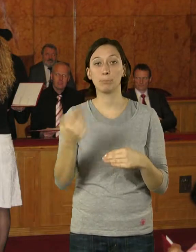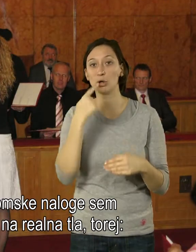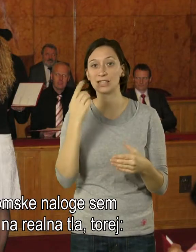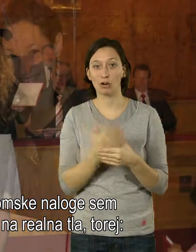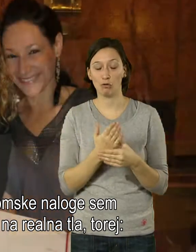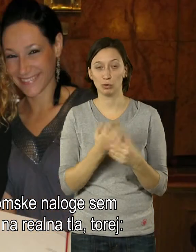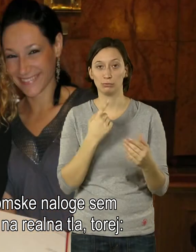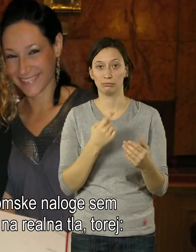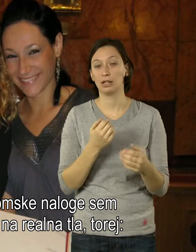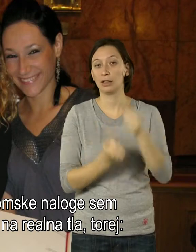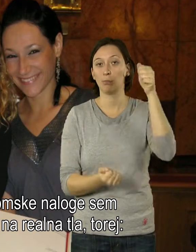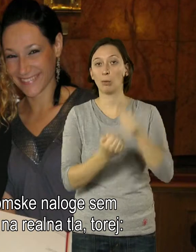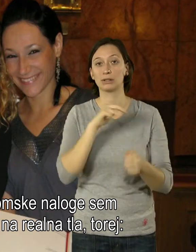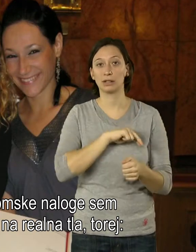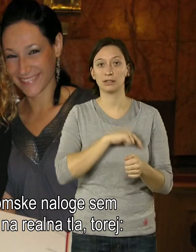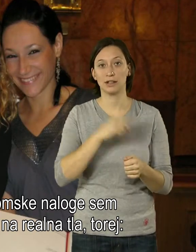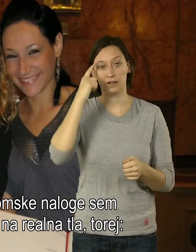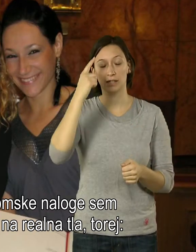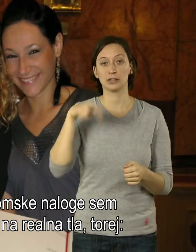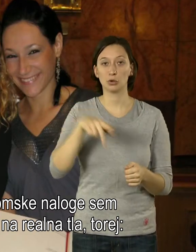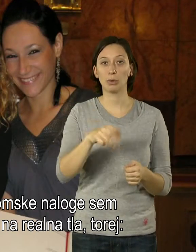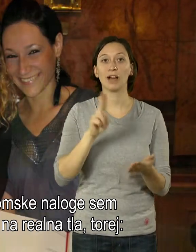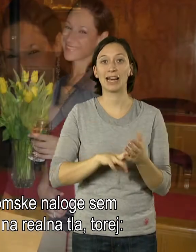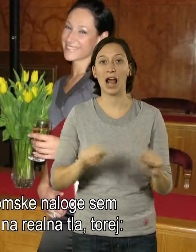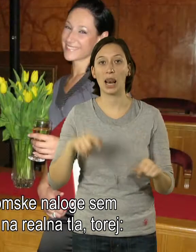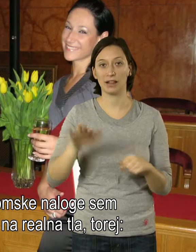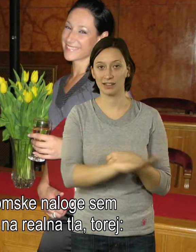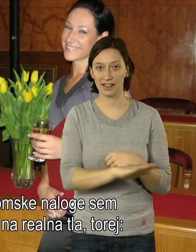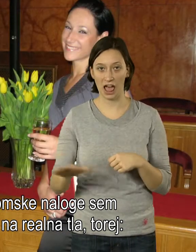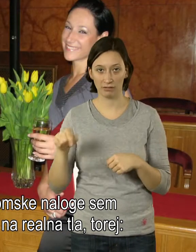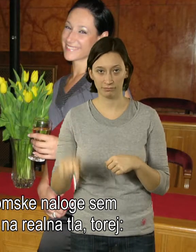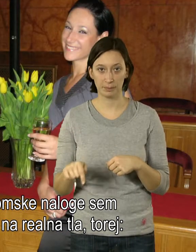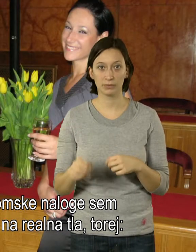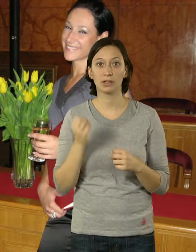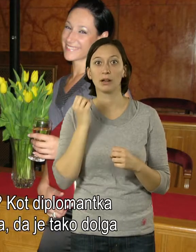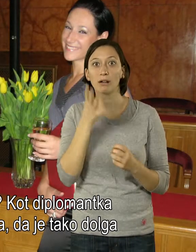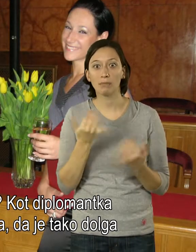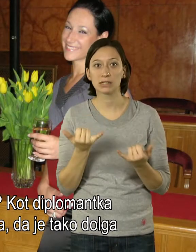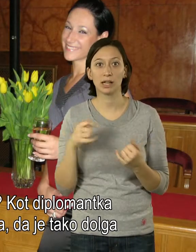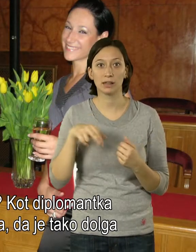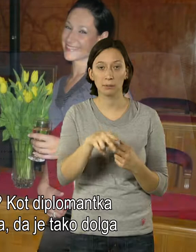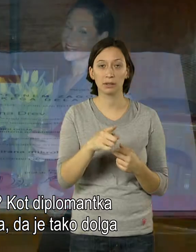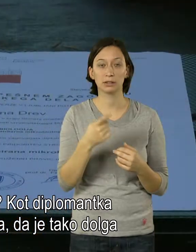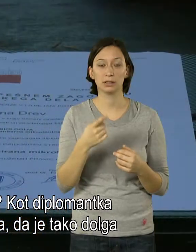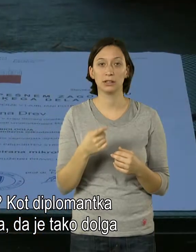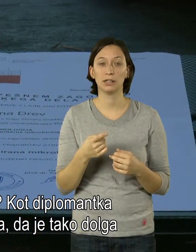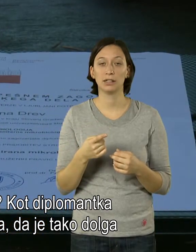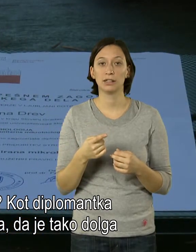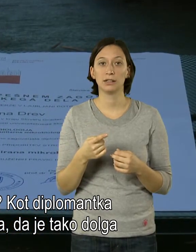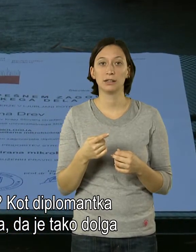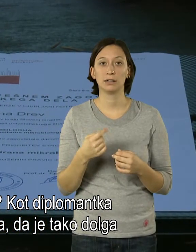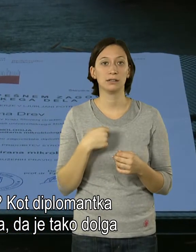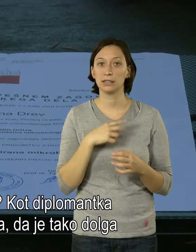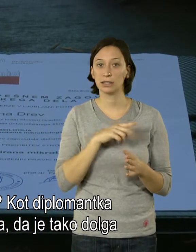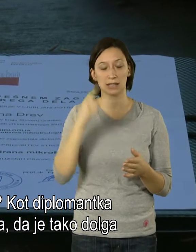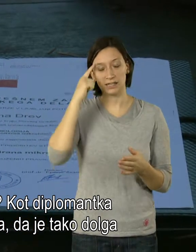Po zagovoru diplomske naloge sem vedela, da stopam v realna tla. Torej, kam zdaj naprej. Kot